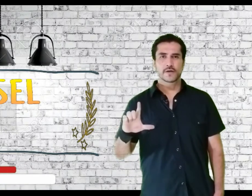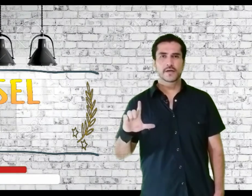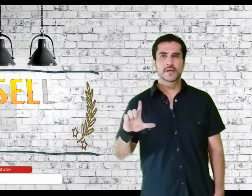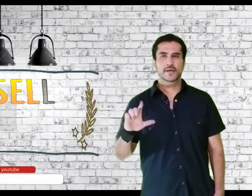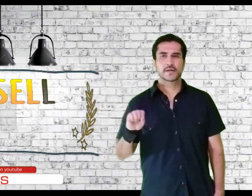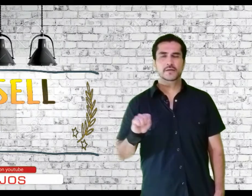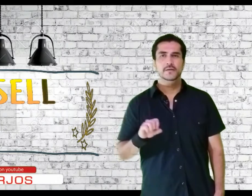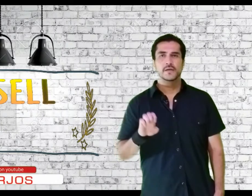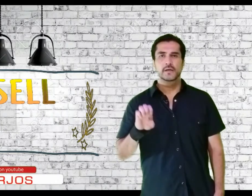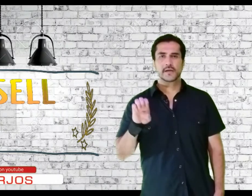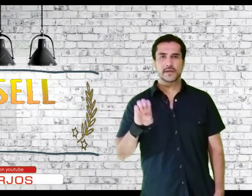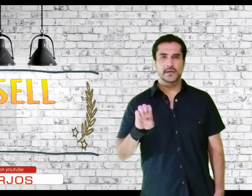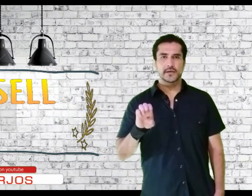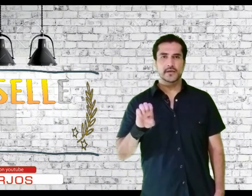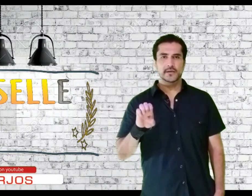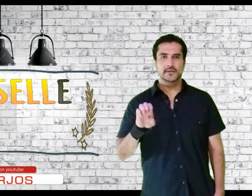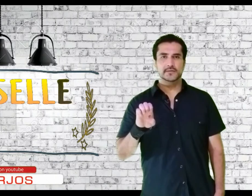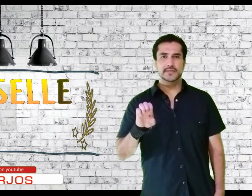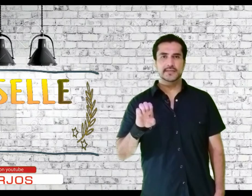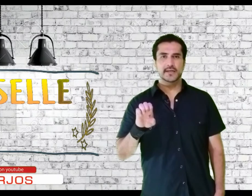doble L, E, Giselle,